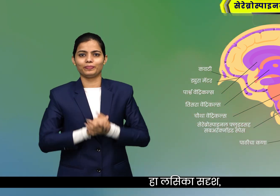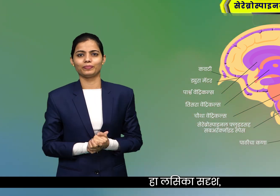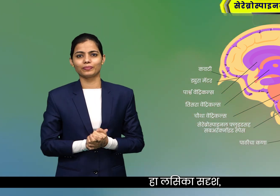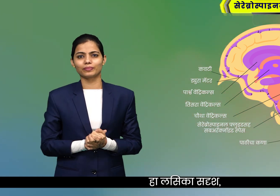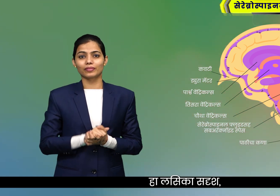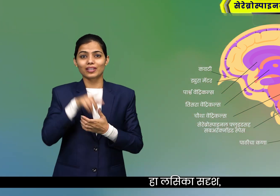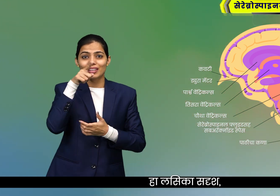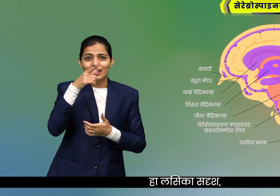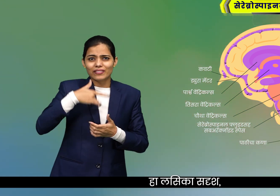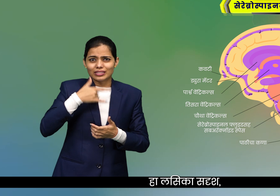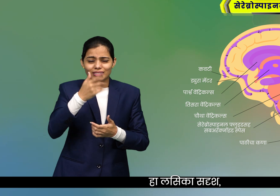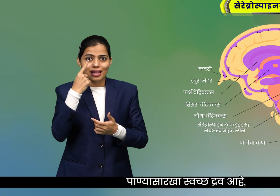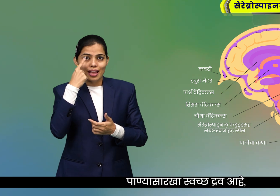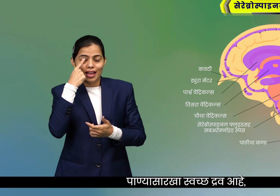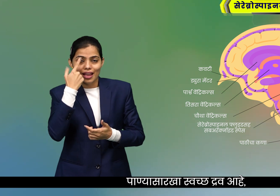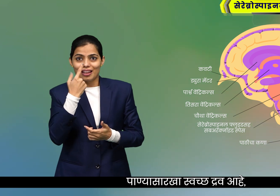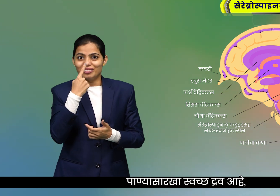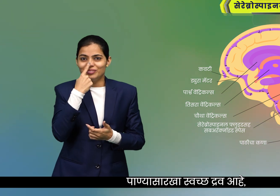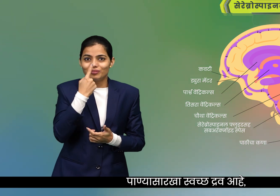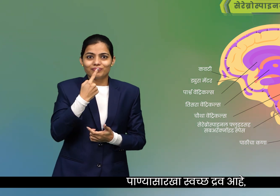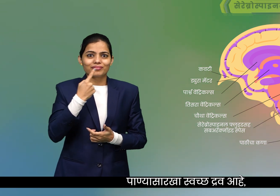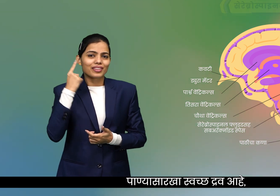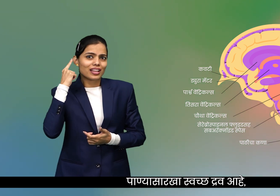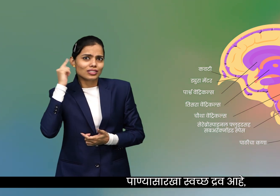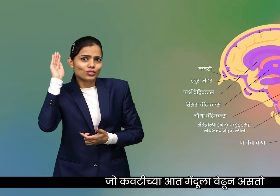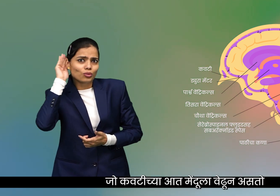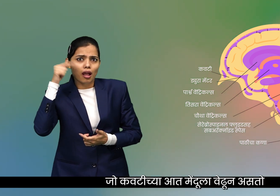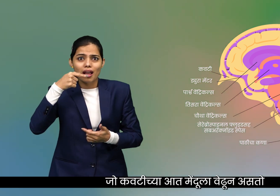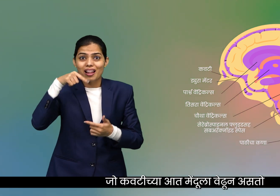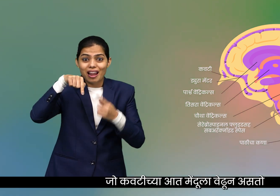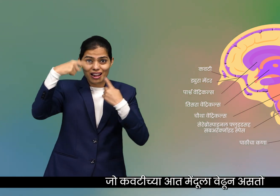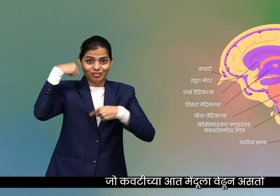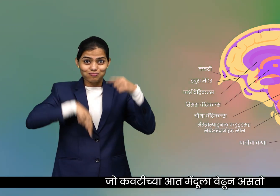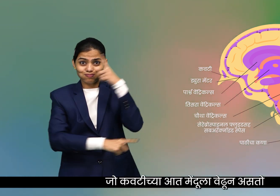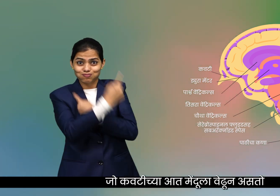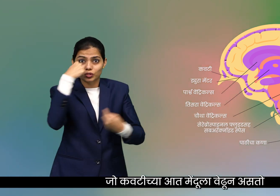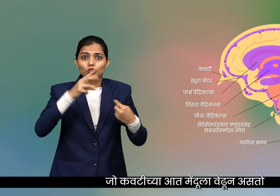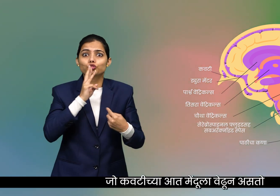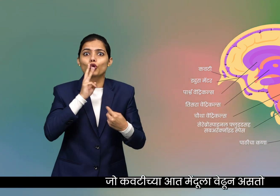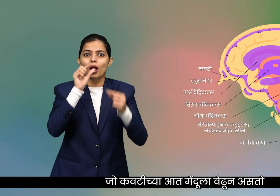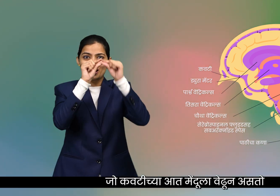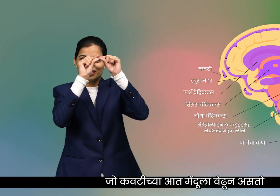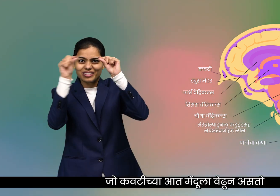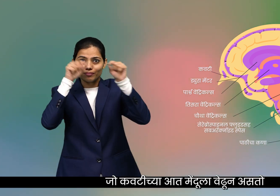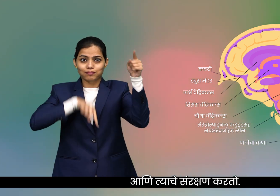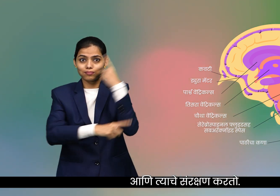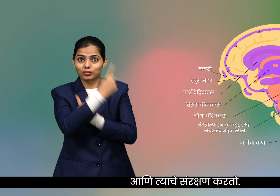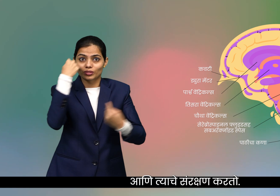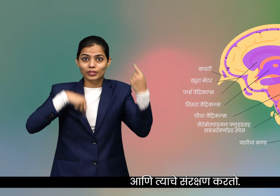हा लसिका सदृश्य पाण्यासारखा स्वच्छ द्रव आहे, जो कवटीच्या आत मेंदूला वेढून असतो आणि त्याचे